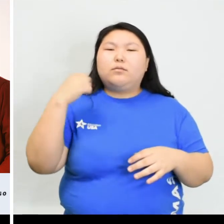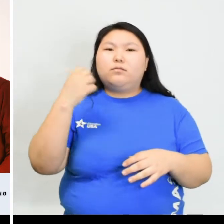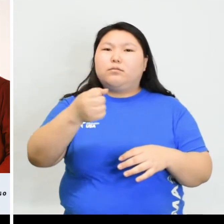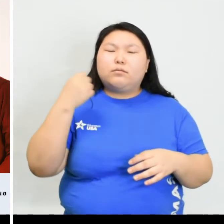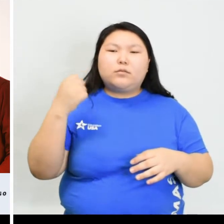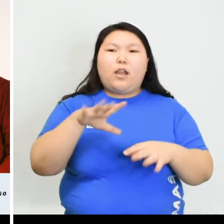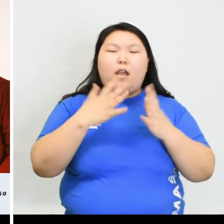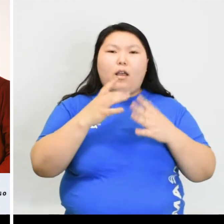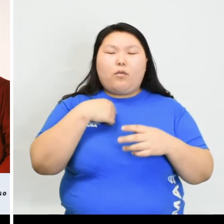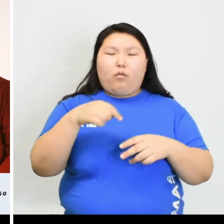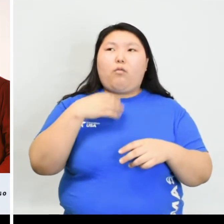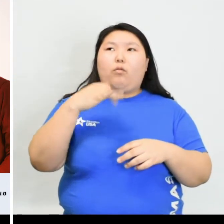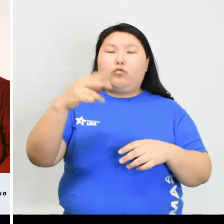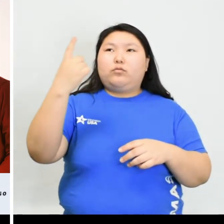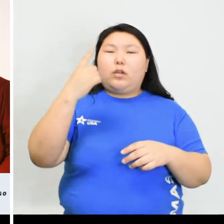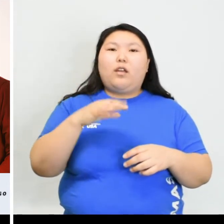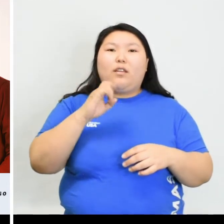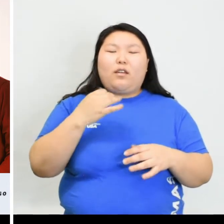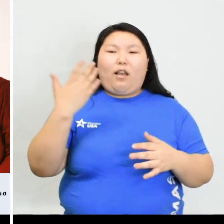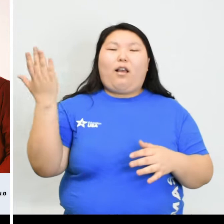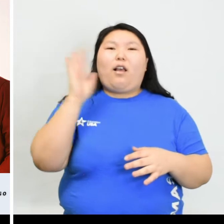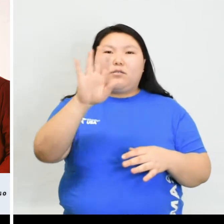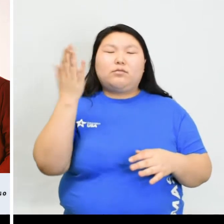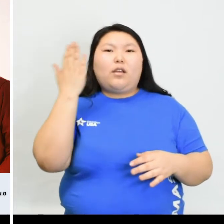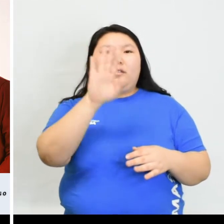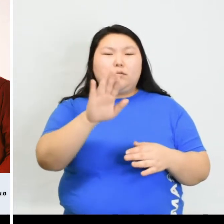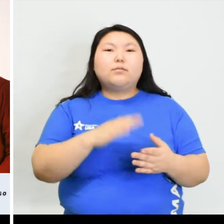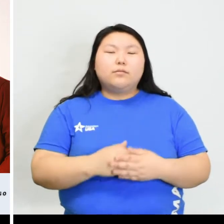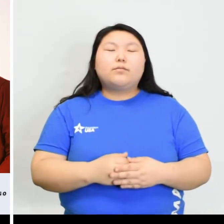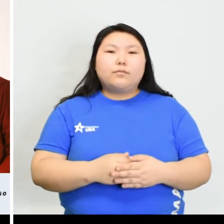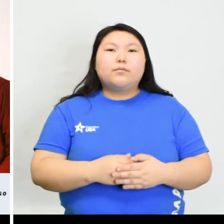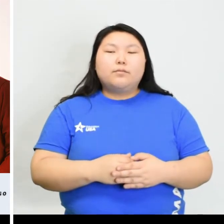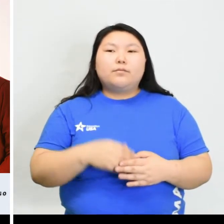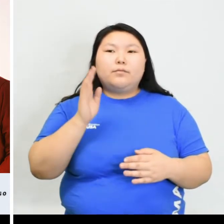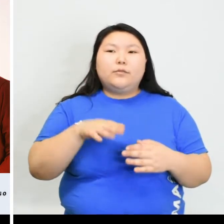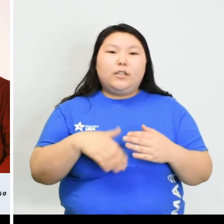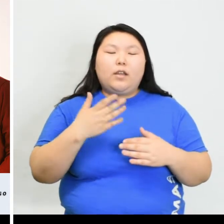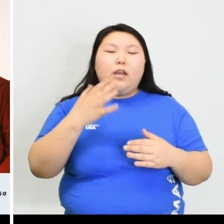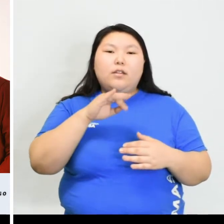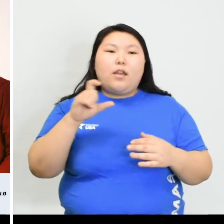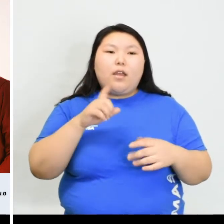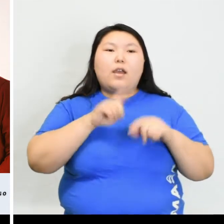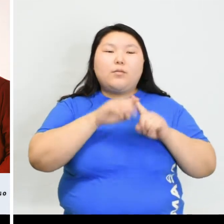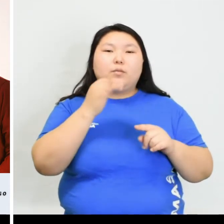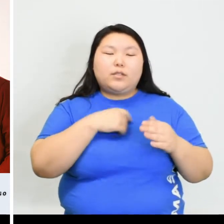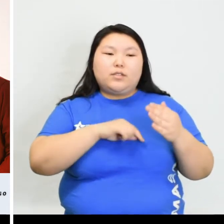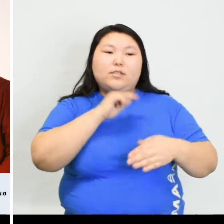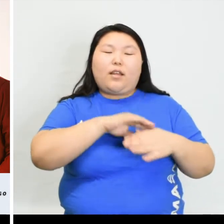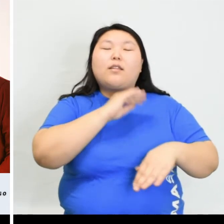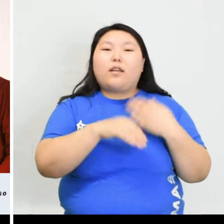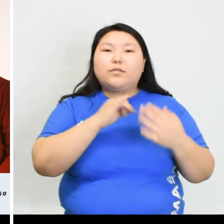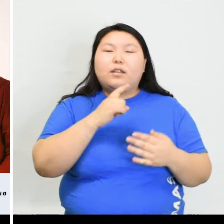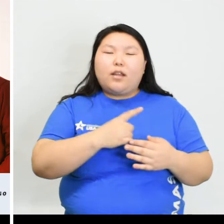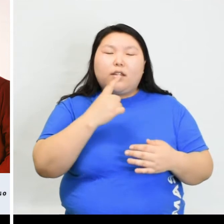хаалгнууд нь уртаас ихэнх нь л хаагдтив байлээ тэгээд гэтээ ямар ч хэсэн цаанд гарсан нэг нэгээр нь явсаар